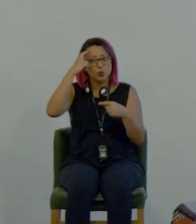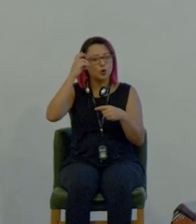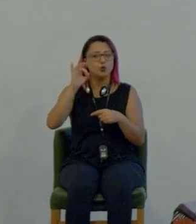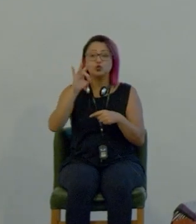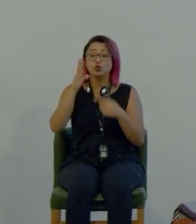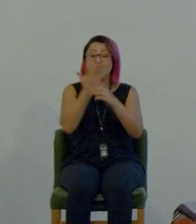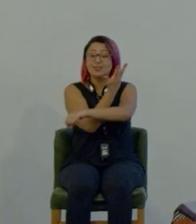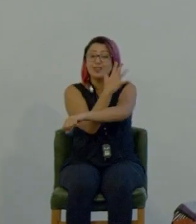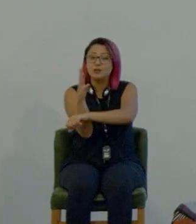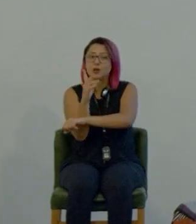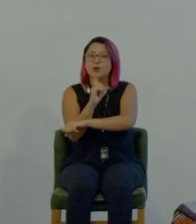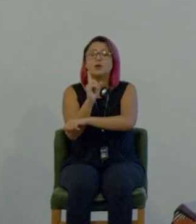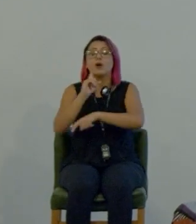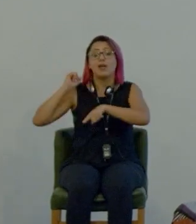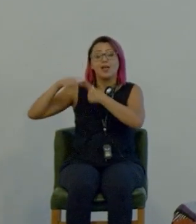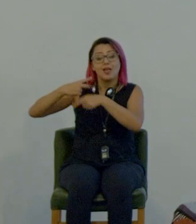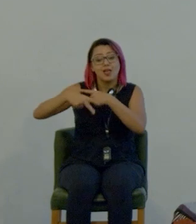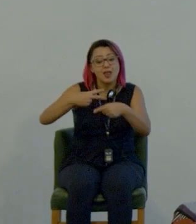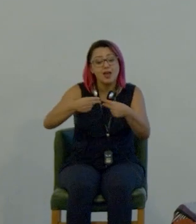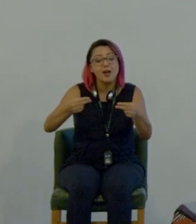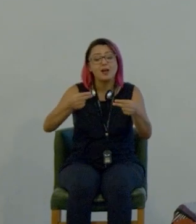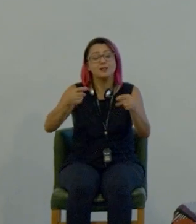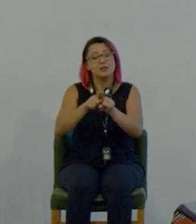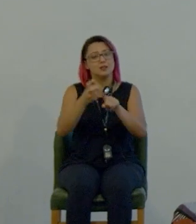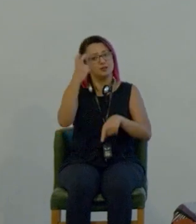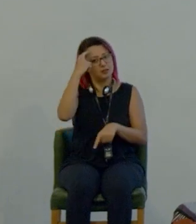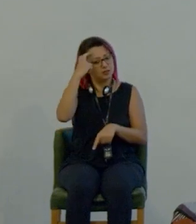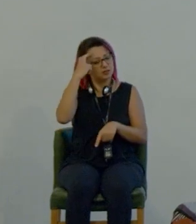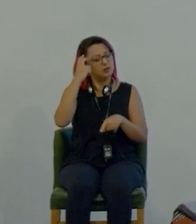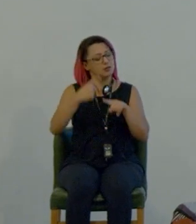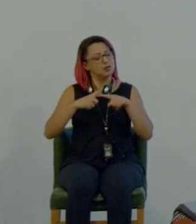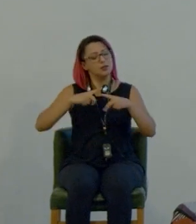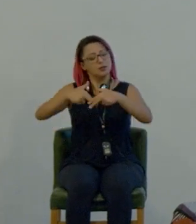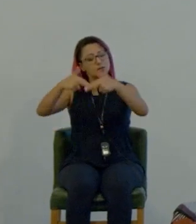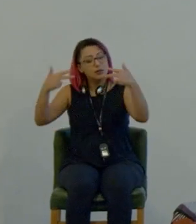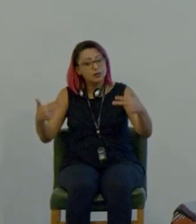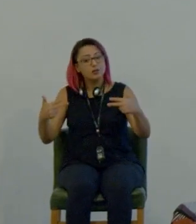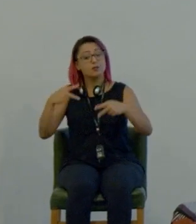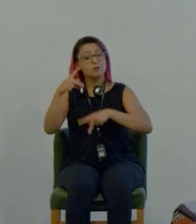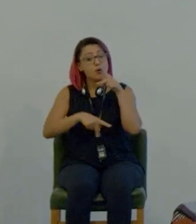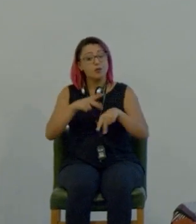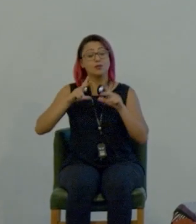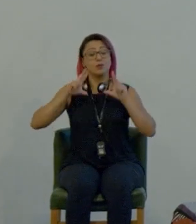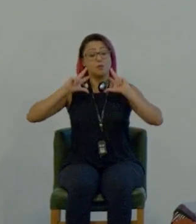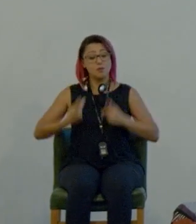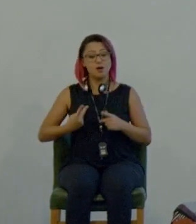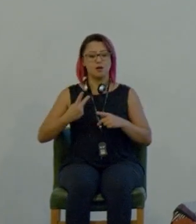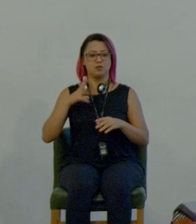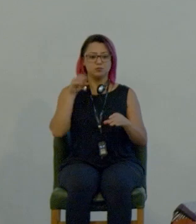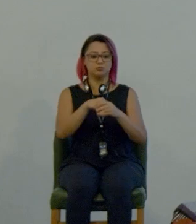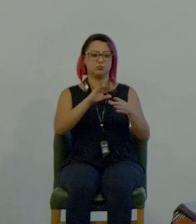Amazônia tem que levar em conta as formas de conhecimento e de viver das populações tradicionais que ocupam a Amazônia até hoje em dia. E um outro